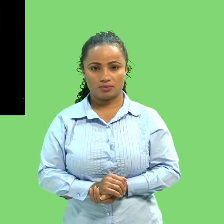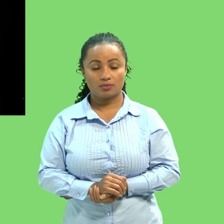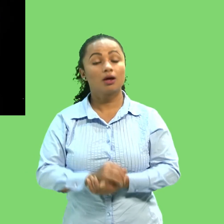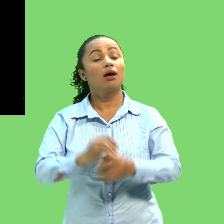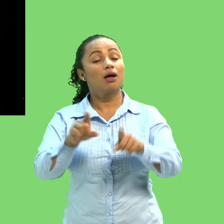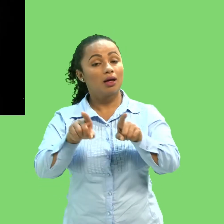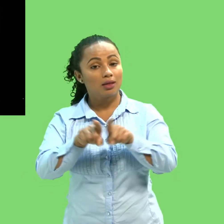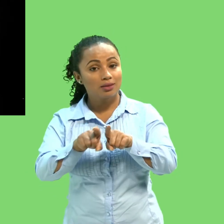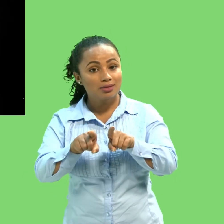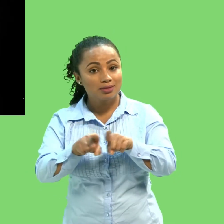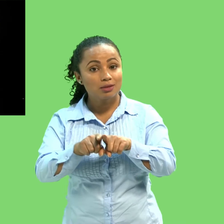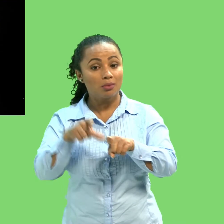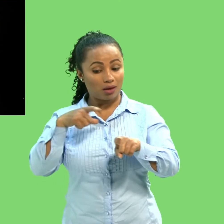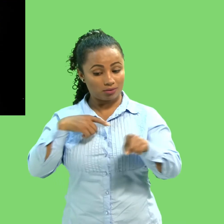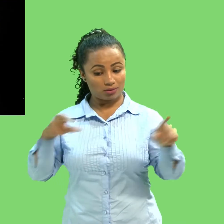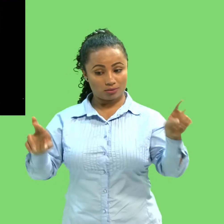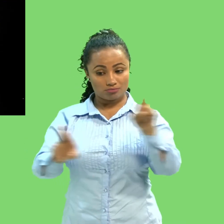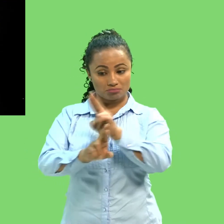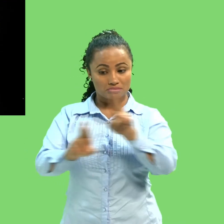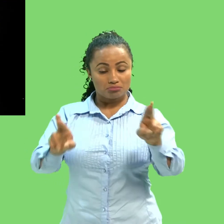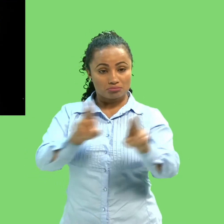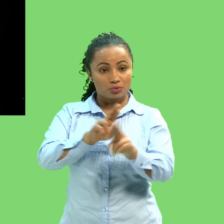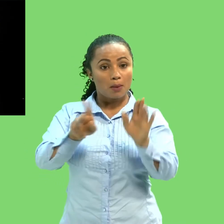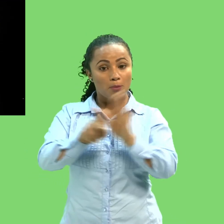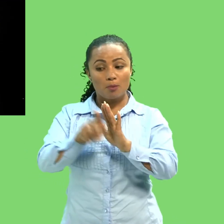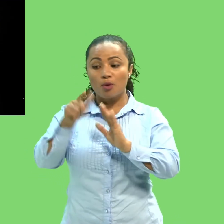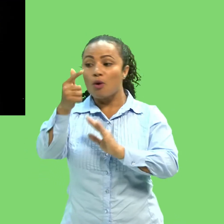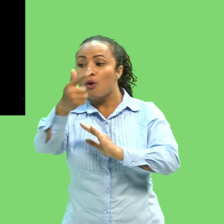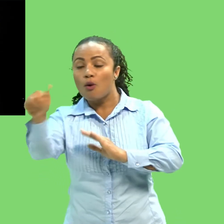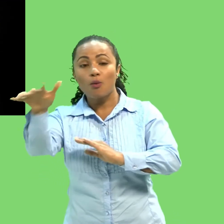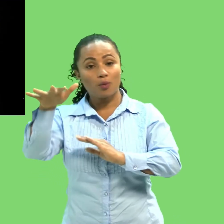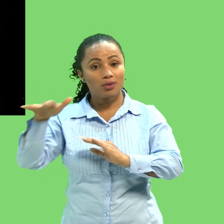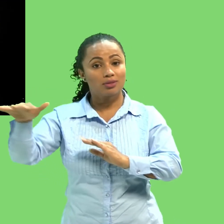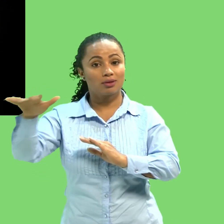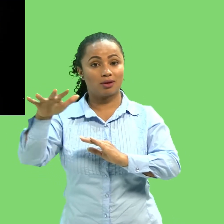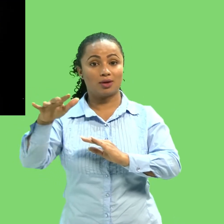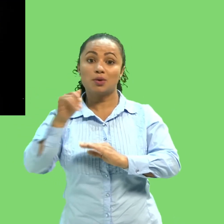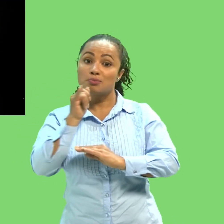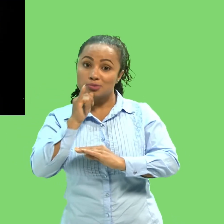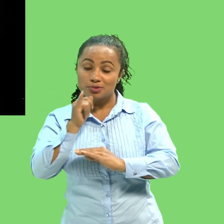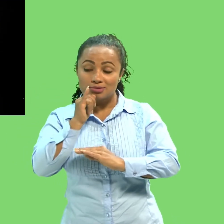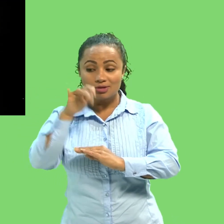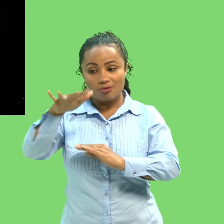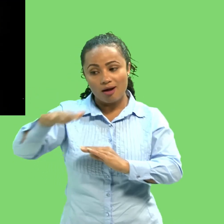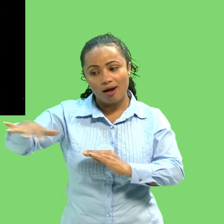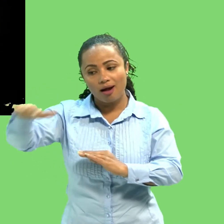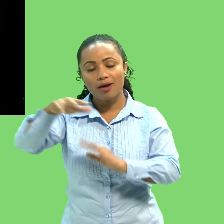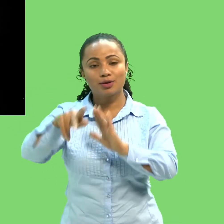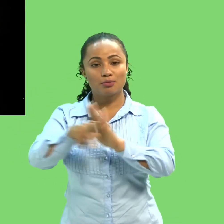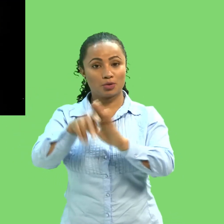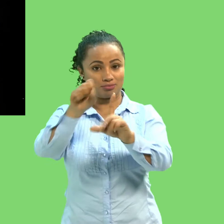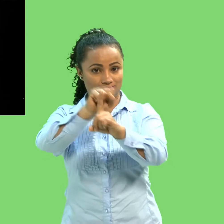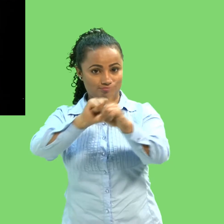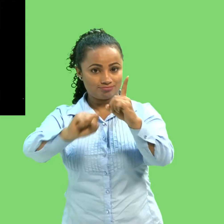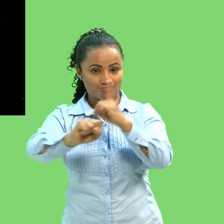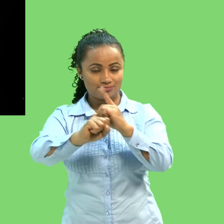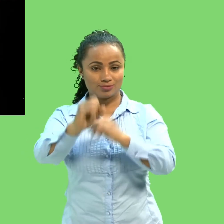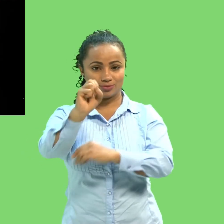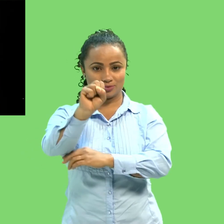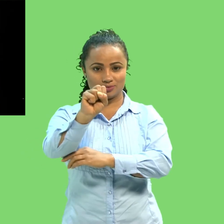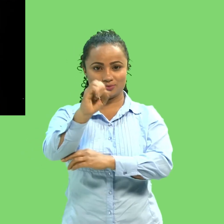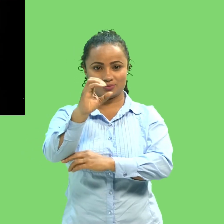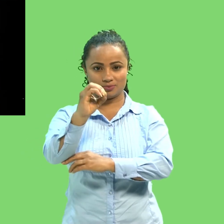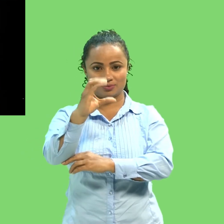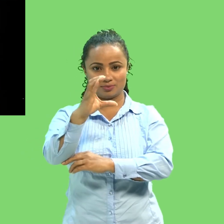E mais uma vez, a relação que se dá com outra ciência. Por exemplo, aqui, a sociologia.